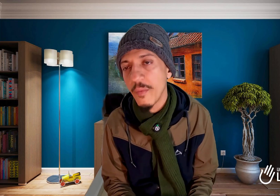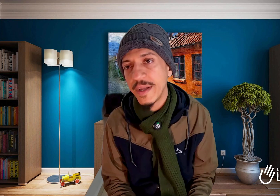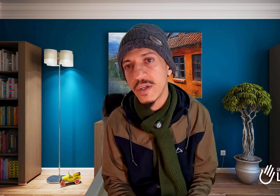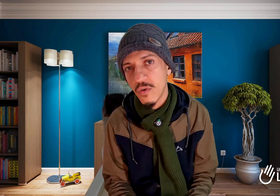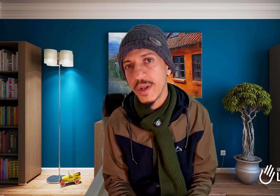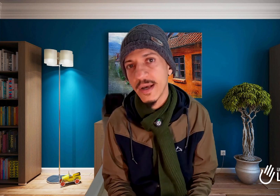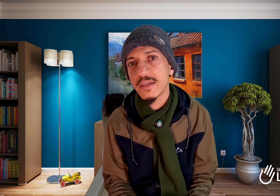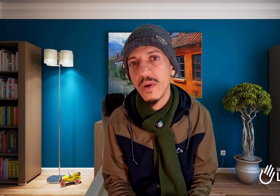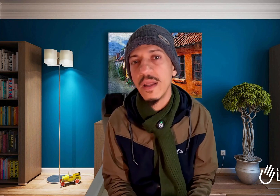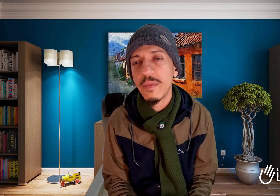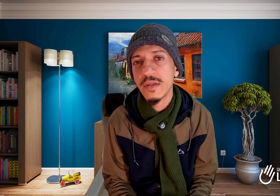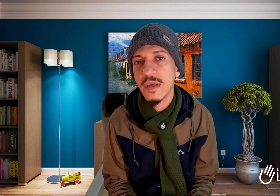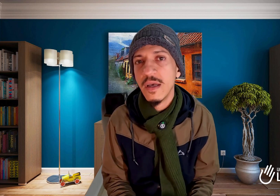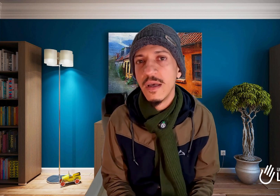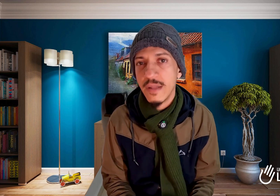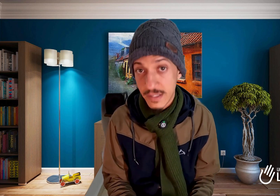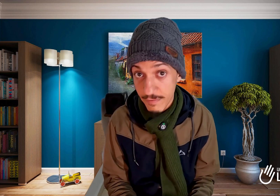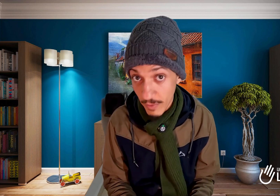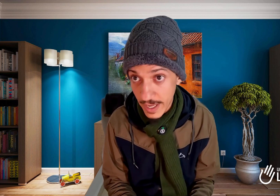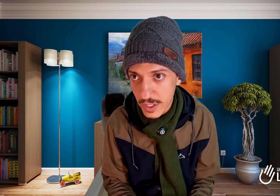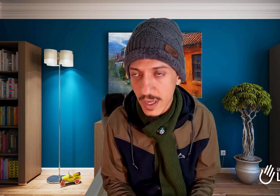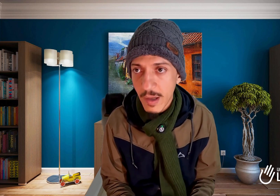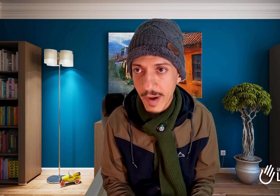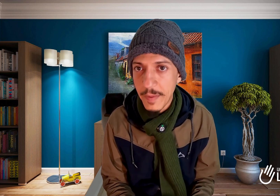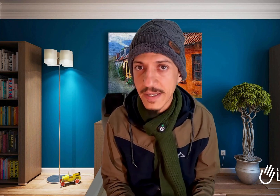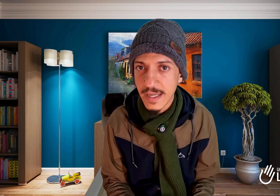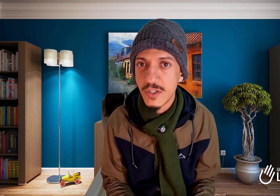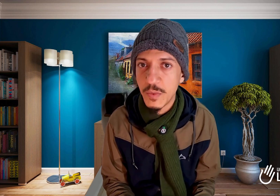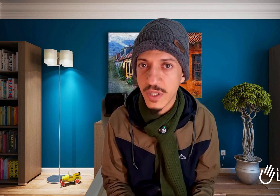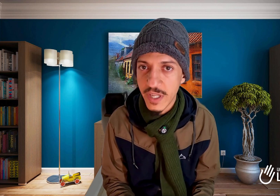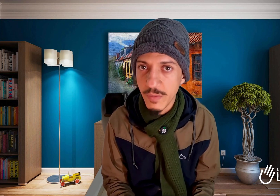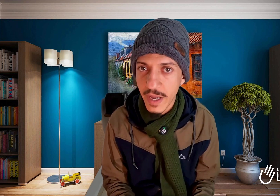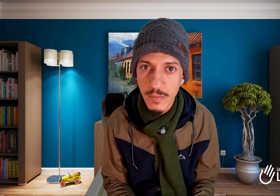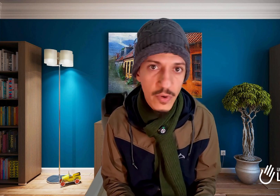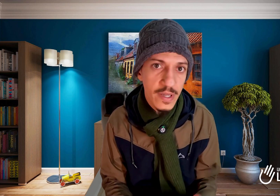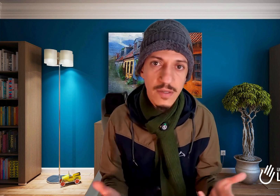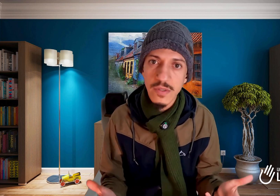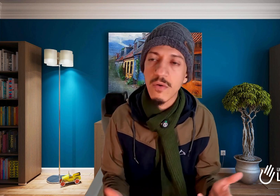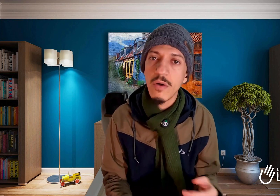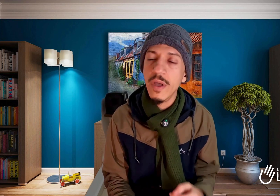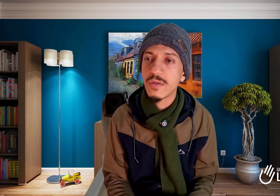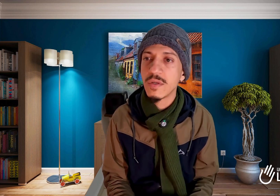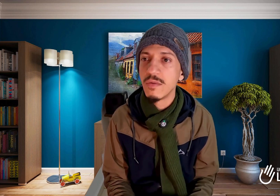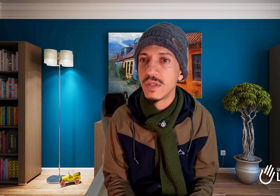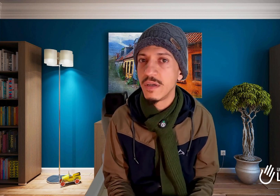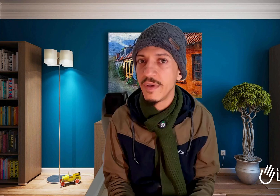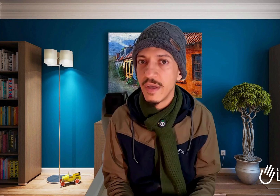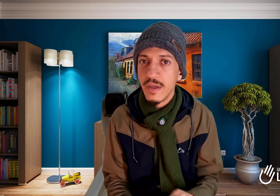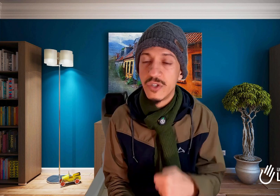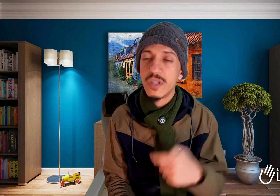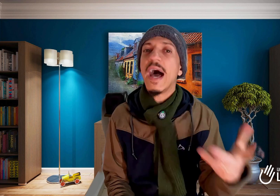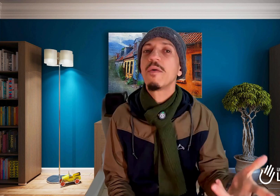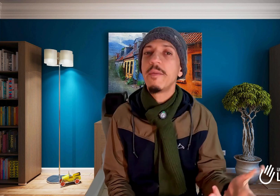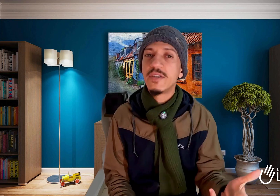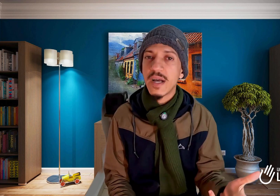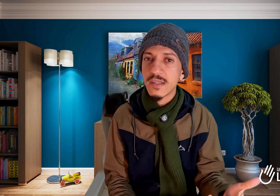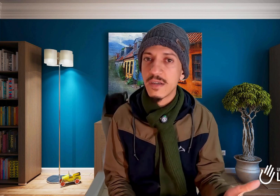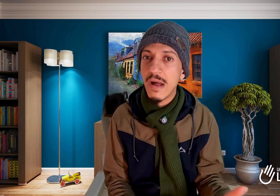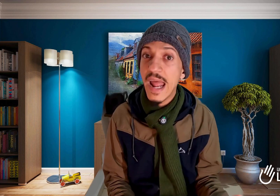a comunicação em Libras, tem que ser fluente para prestar esse tipo de atendimento, porque senão você corre o risco, inclusive, de dar uma medicação errada,